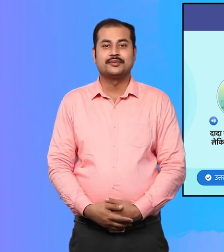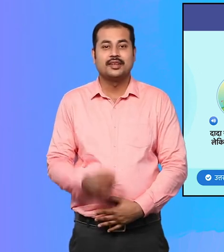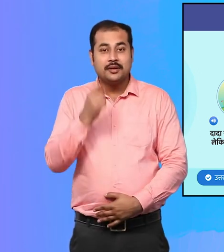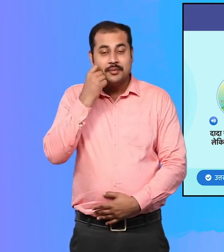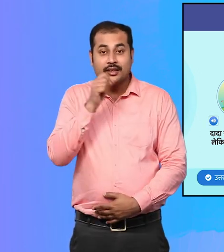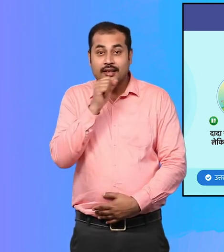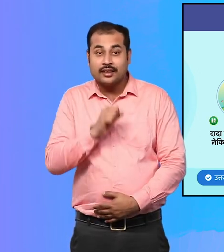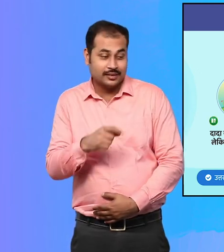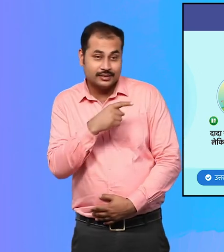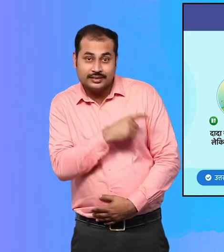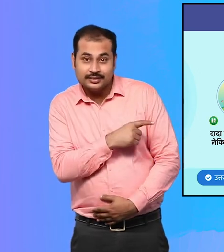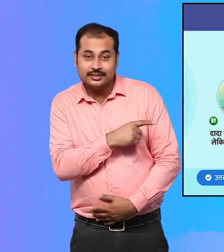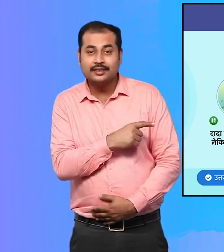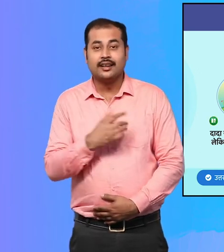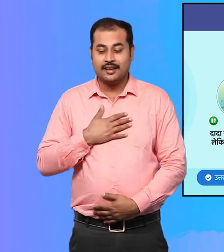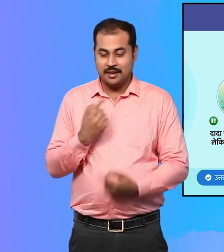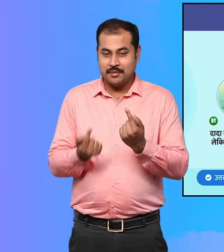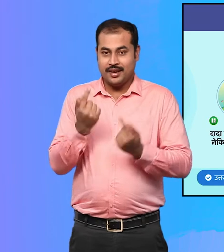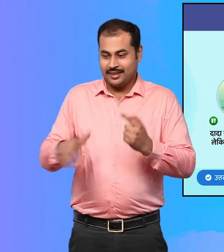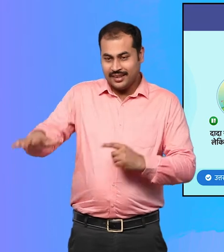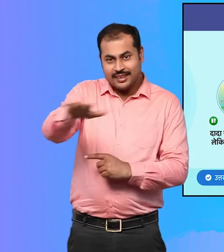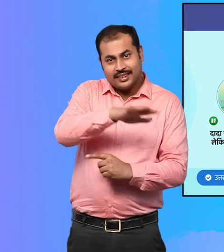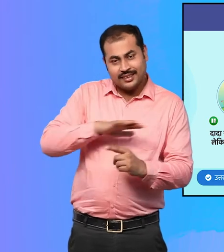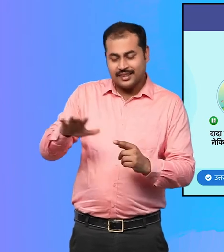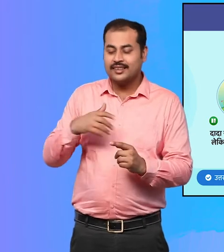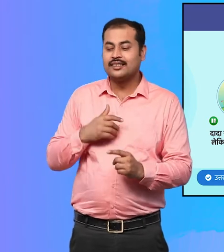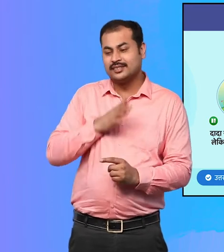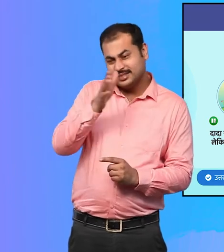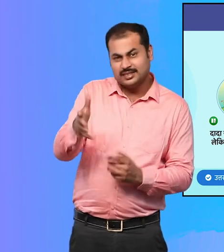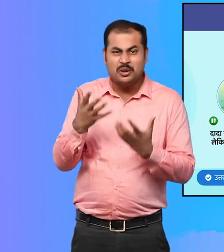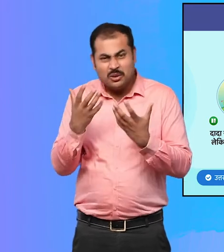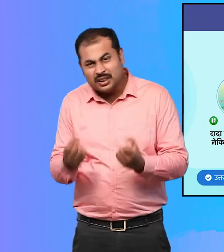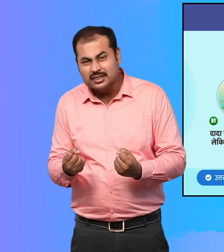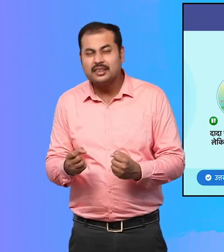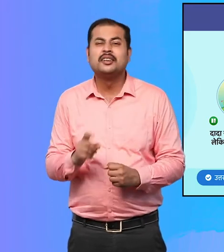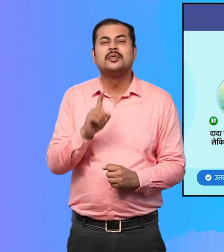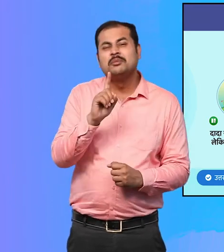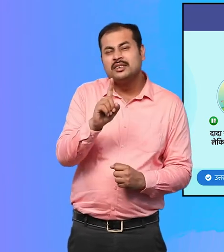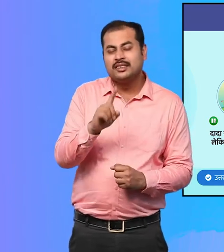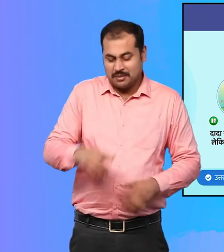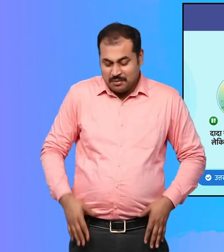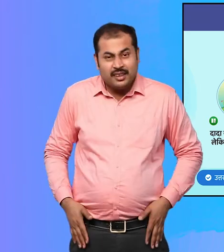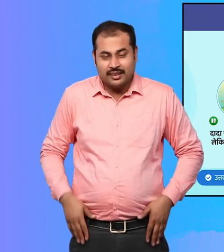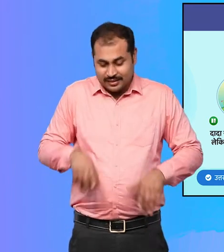पहुंचाएं दादाजी पार्क में जाना चाहते हैं लेकिन उनके पैर